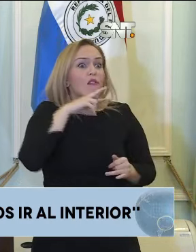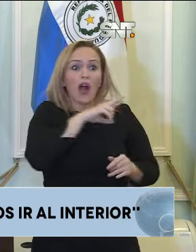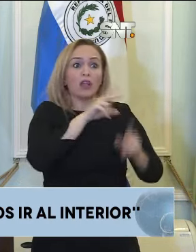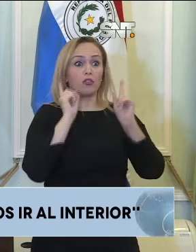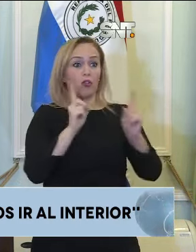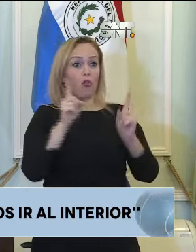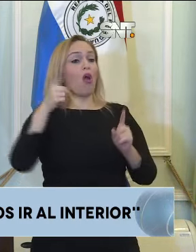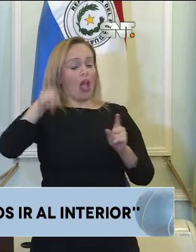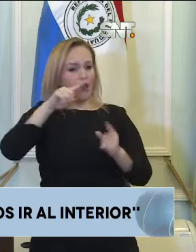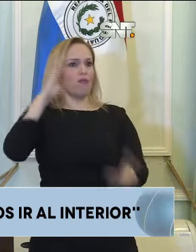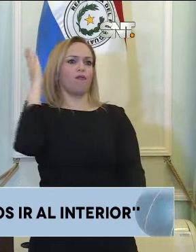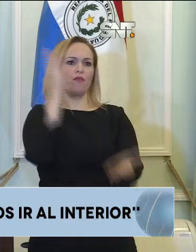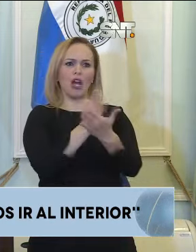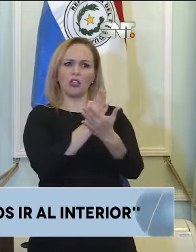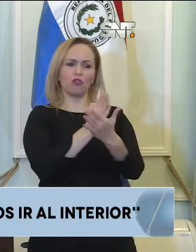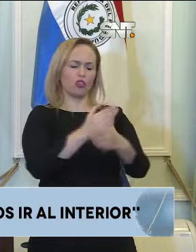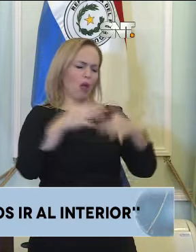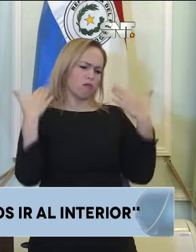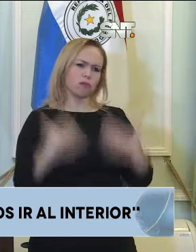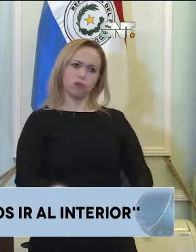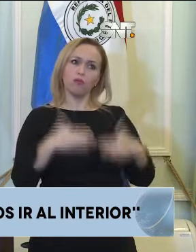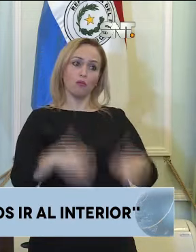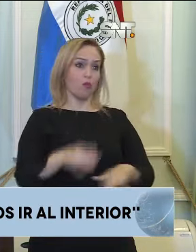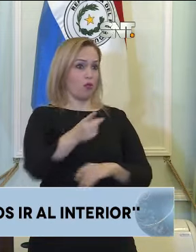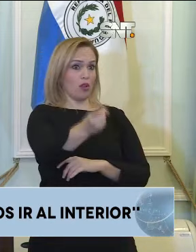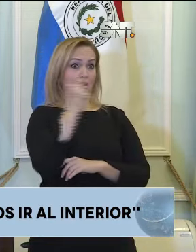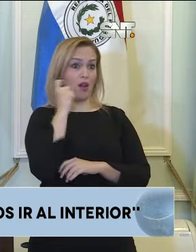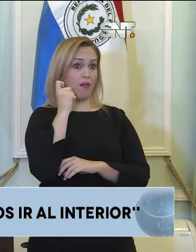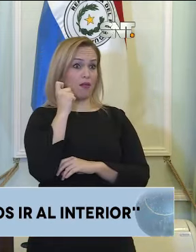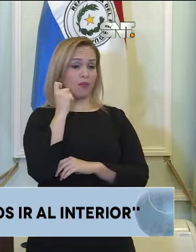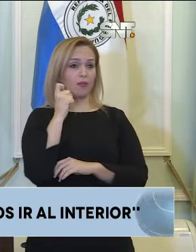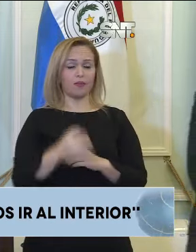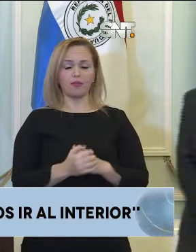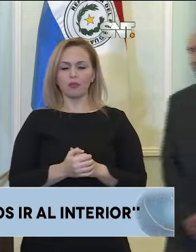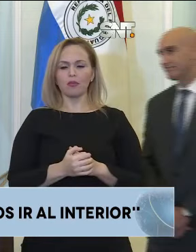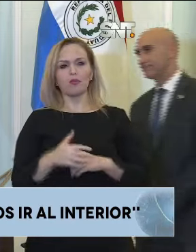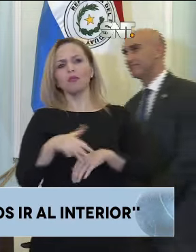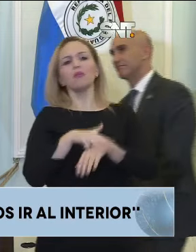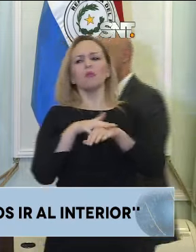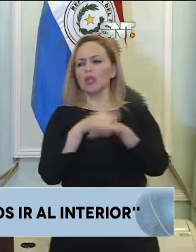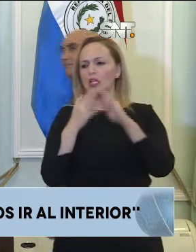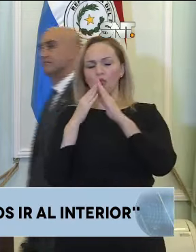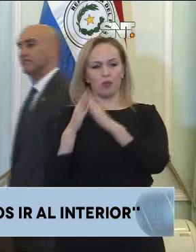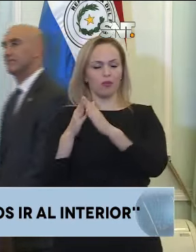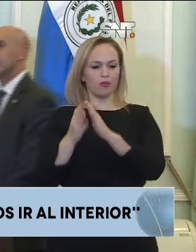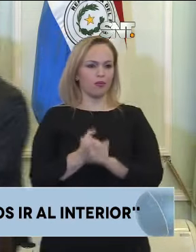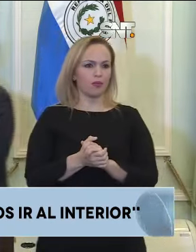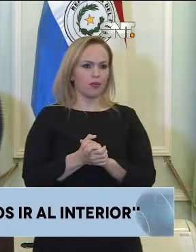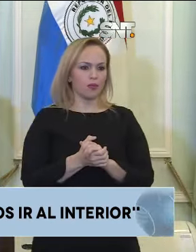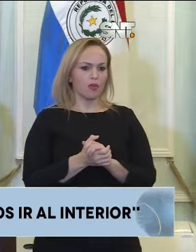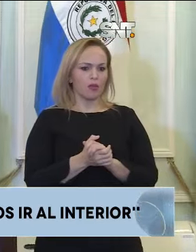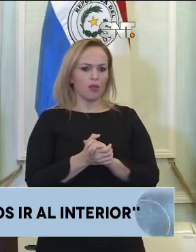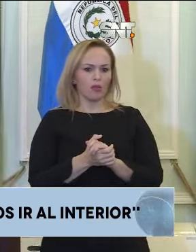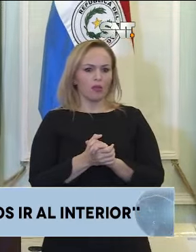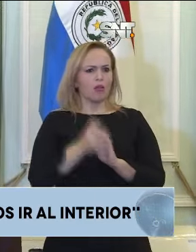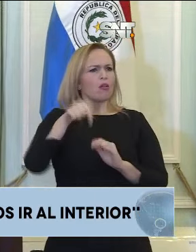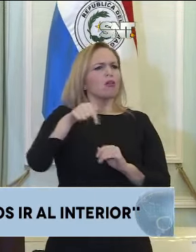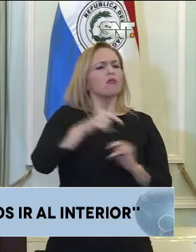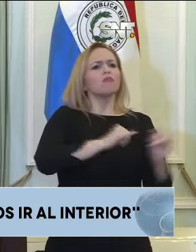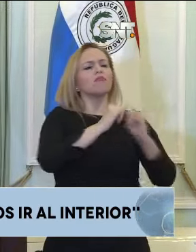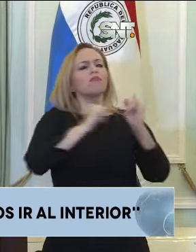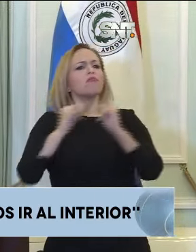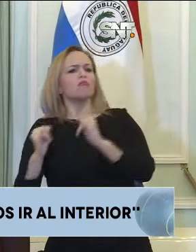vamos a actuar, pero durísimamente. El ministro Amazoleni, estos 10 días, ¿usted